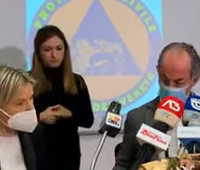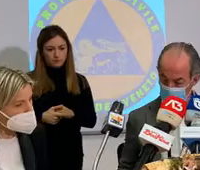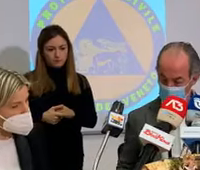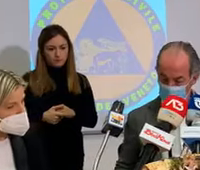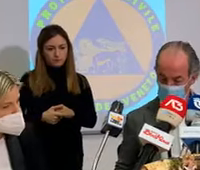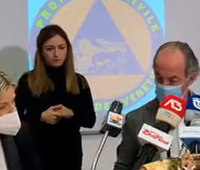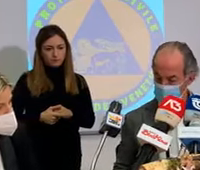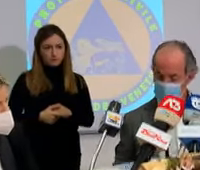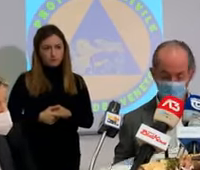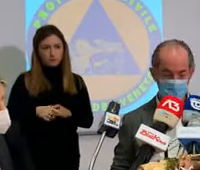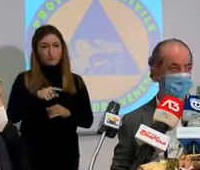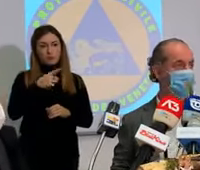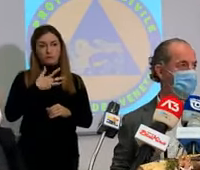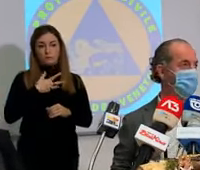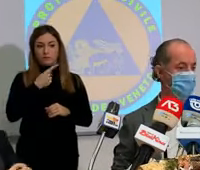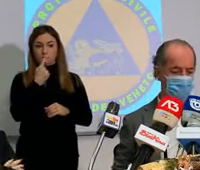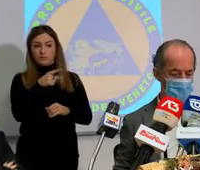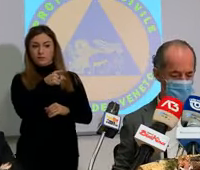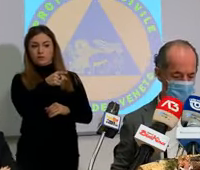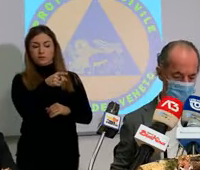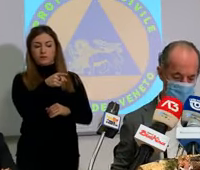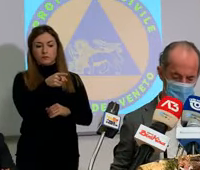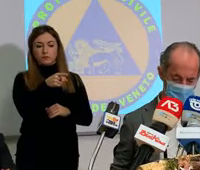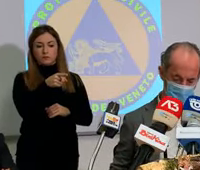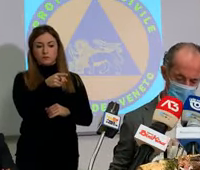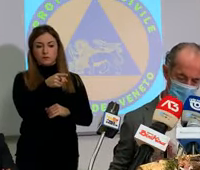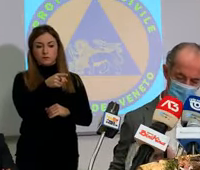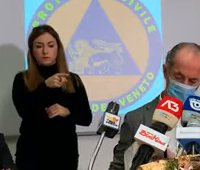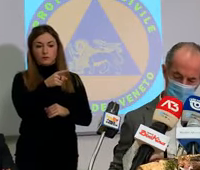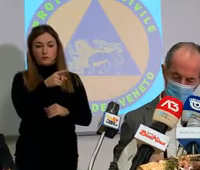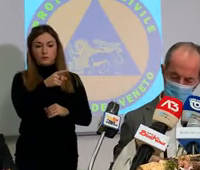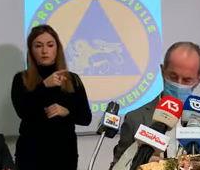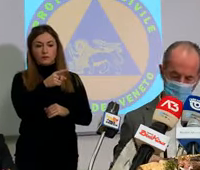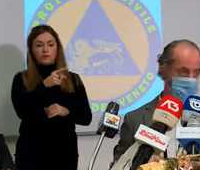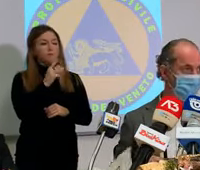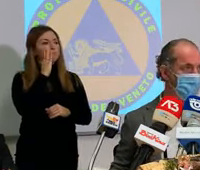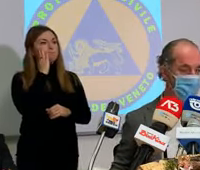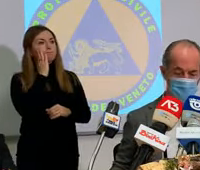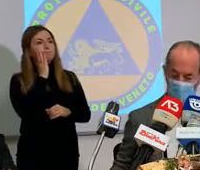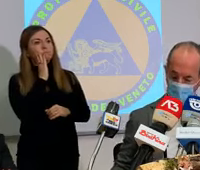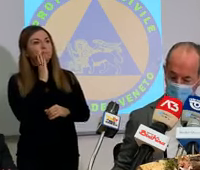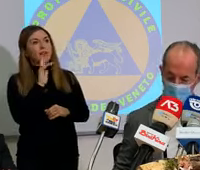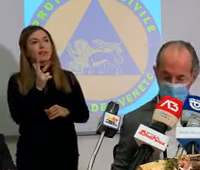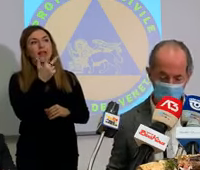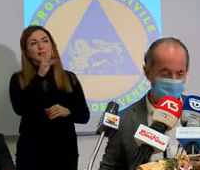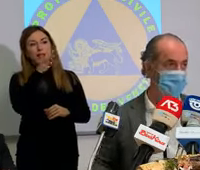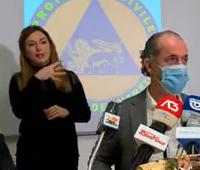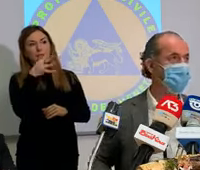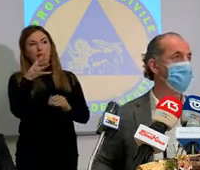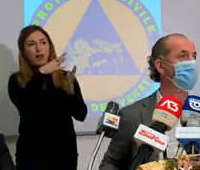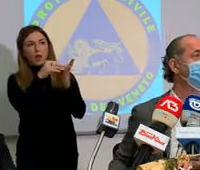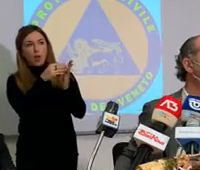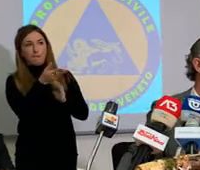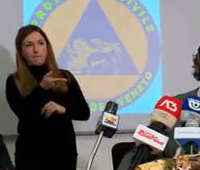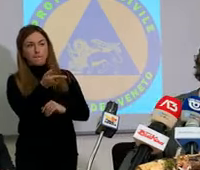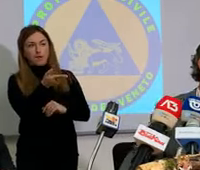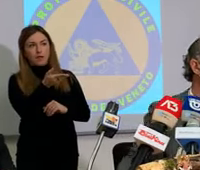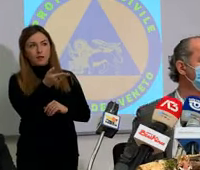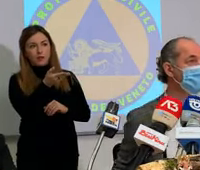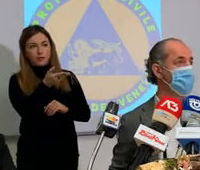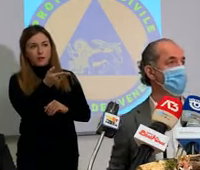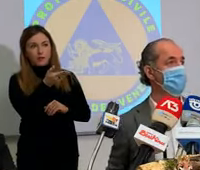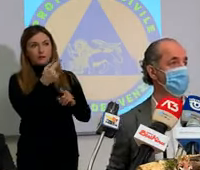per questo se possiamo fare la terza tabella per favore ma lei facciamo la terza con la prima